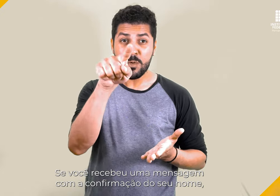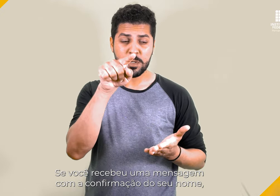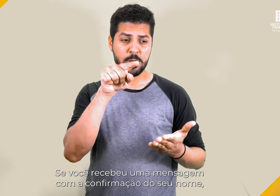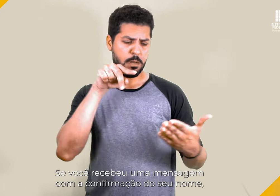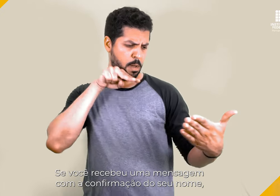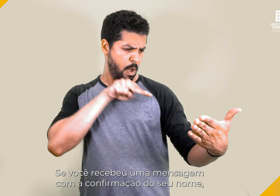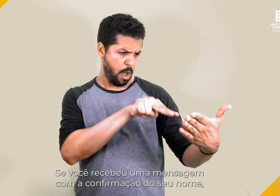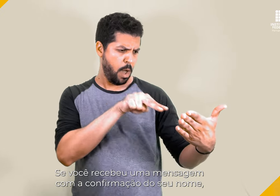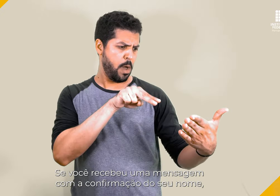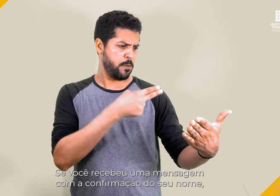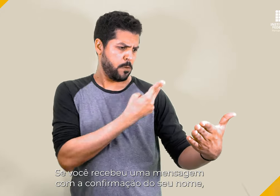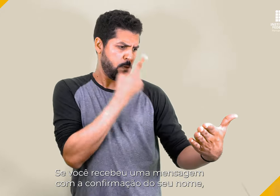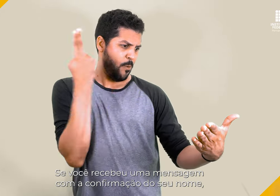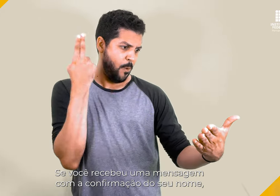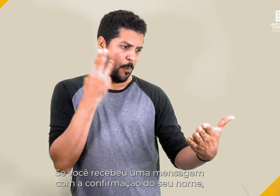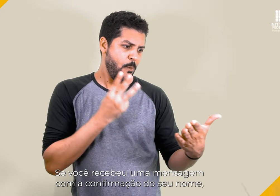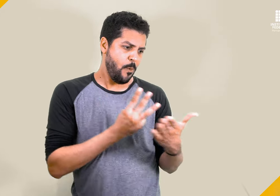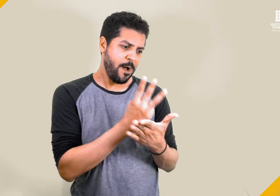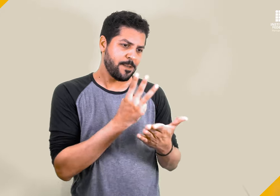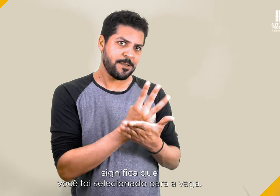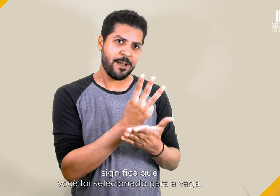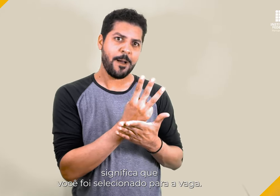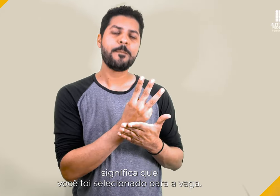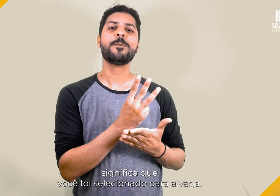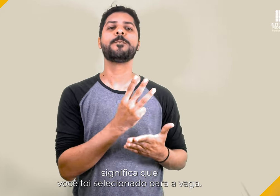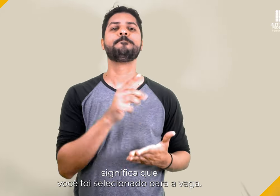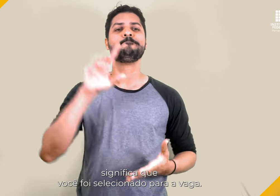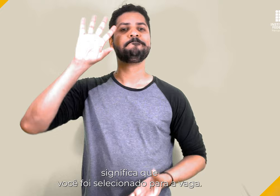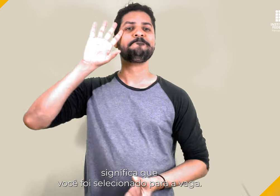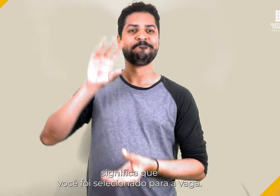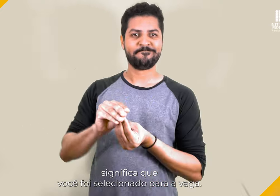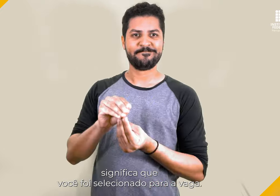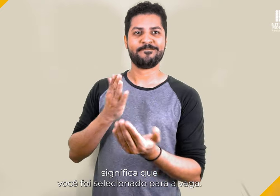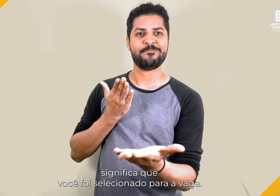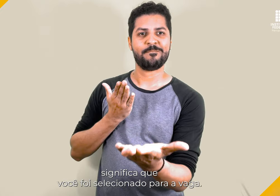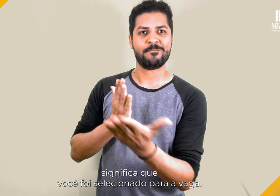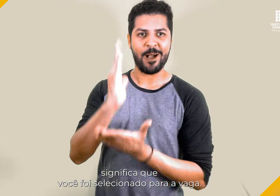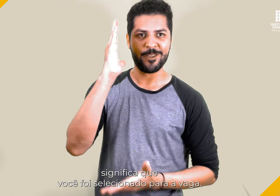mensagem com a confirmação do seu nome, significa que você foi selecionado para a vaga.